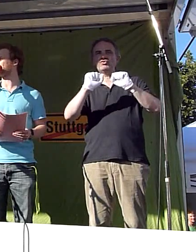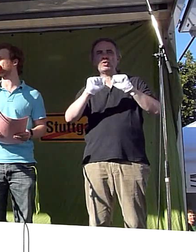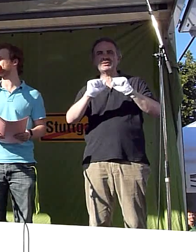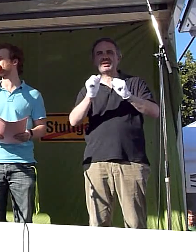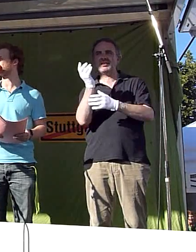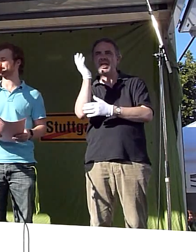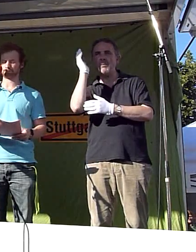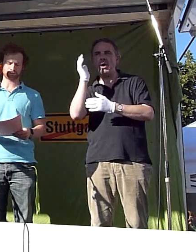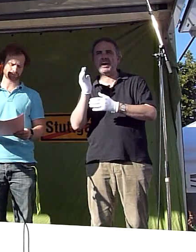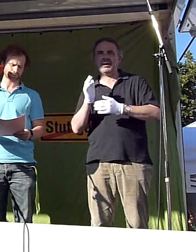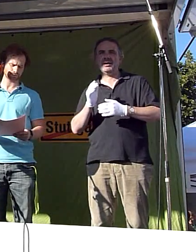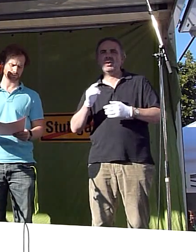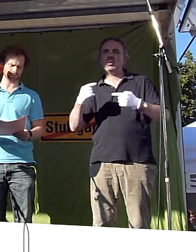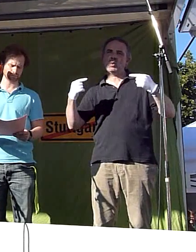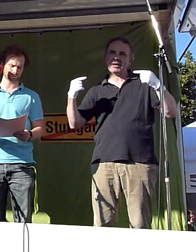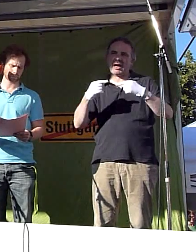Stuttgart 21.